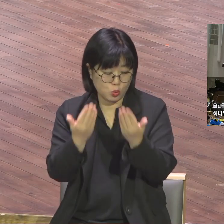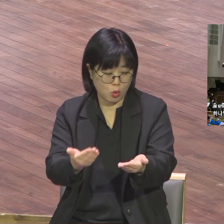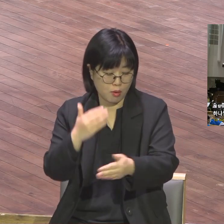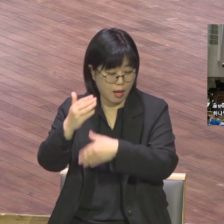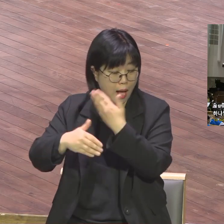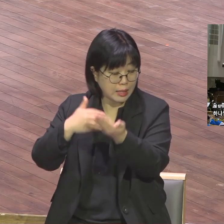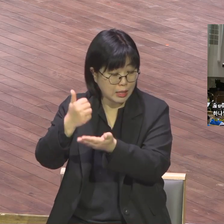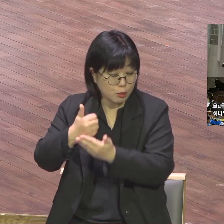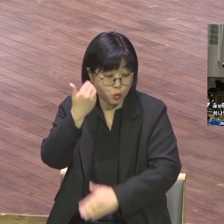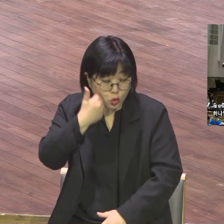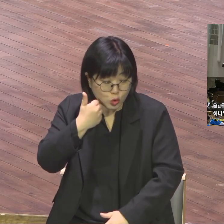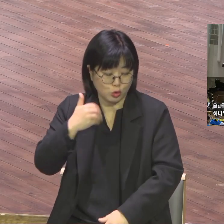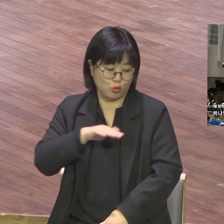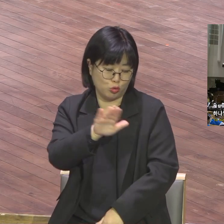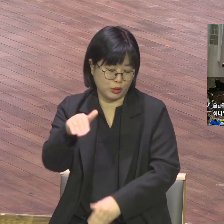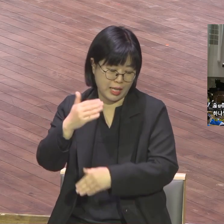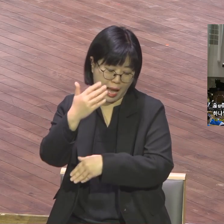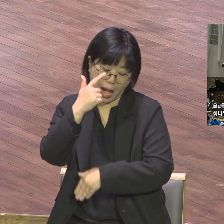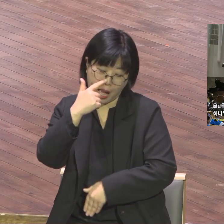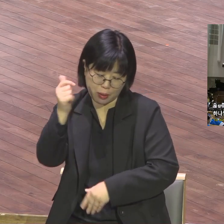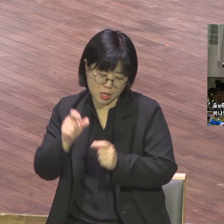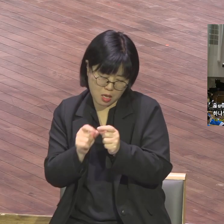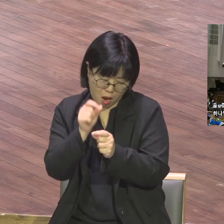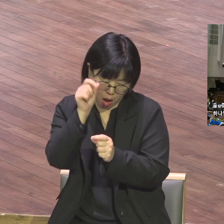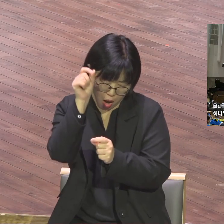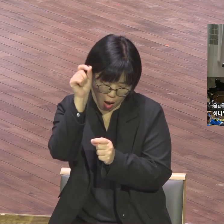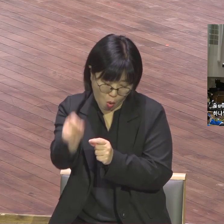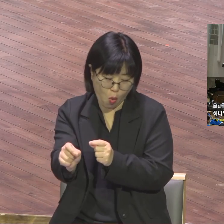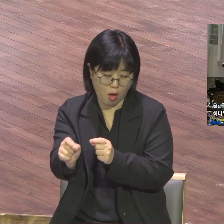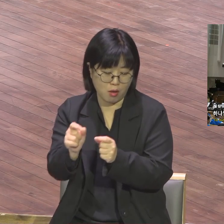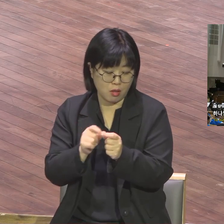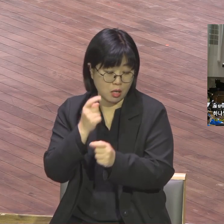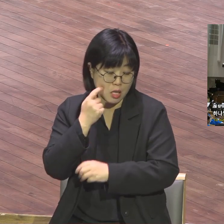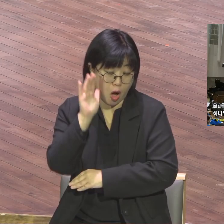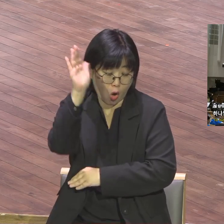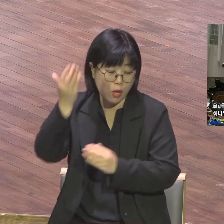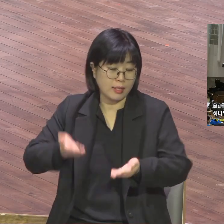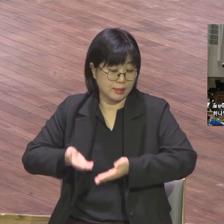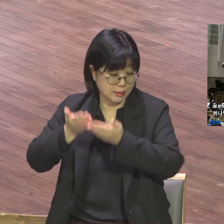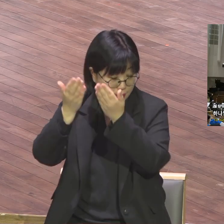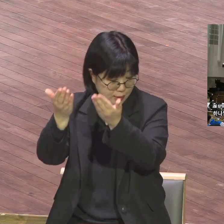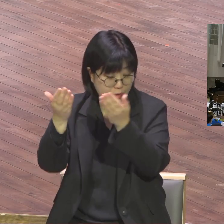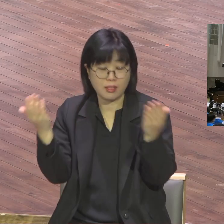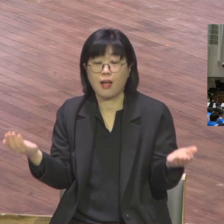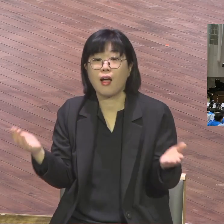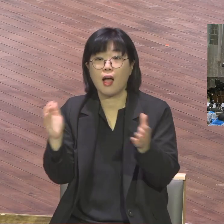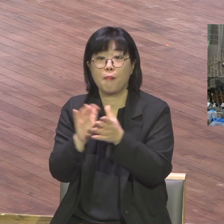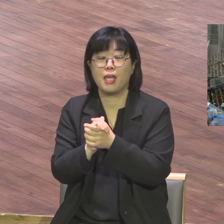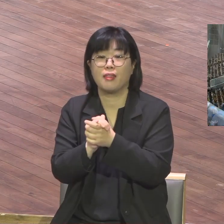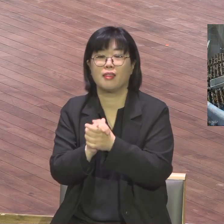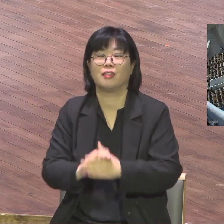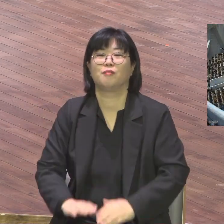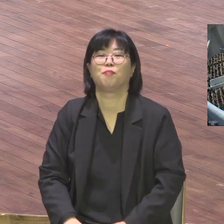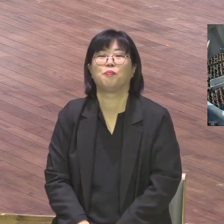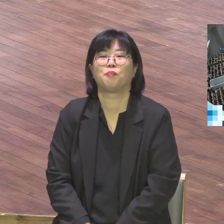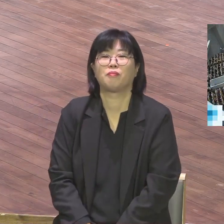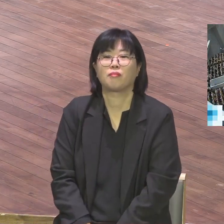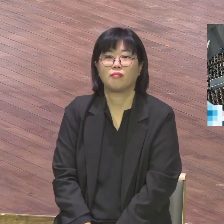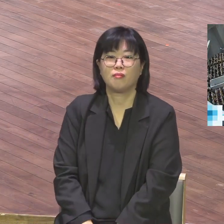하나님 곧 우리 아버지께 세세 무궁하도록 영광을 돌릴지어다. 아멘.